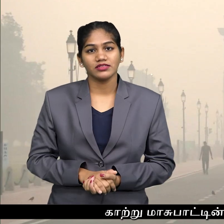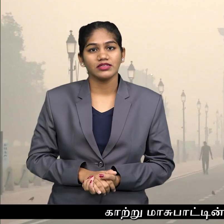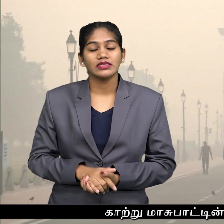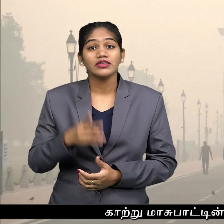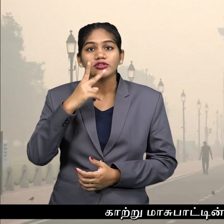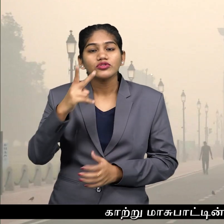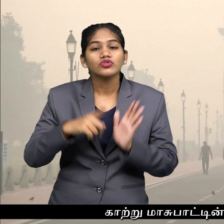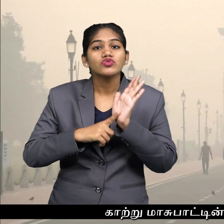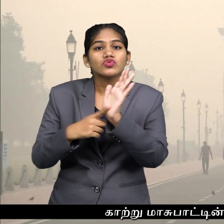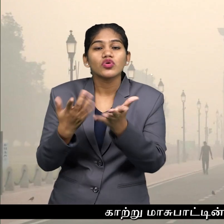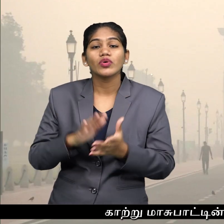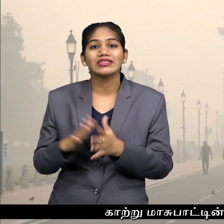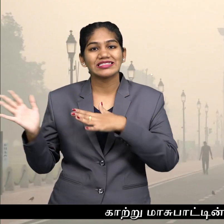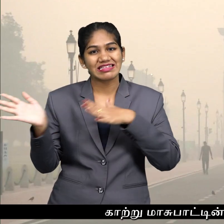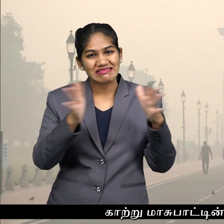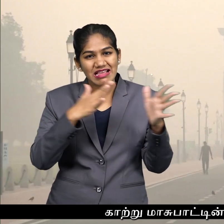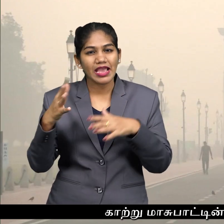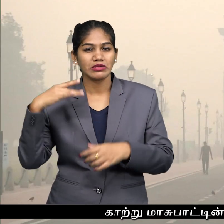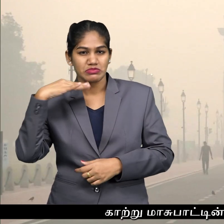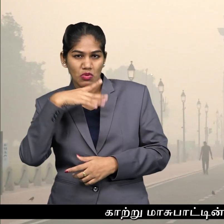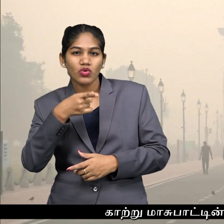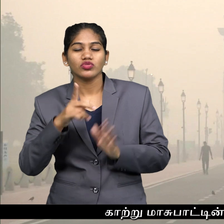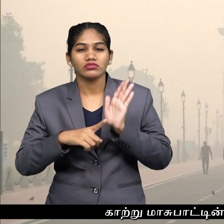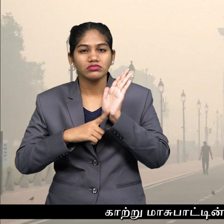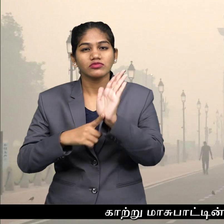காற்று மாசுபாட்டின் வெளிப்படையான அறிகுறியாகும்.